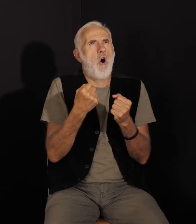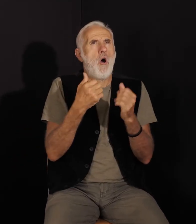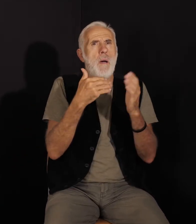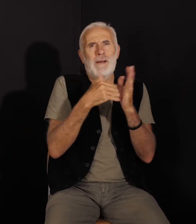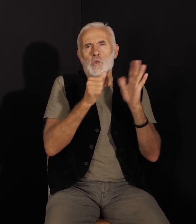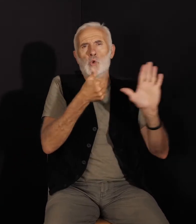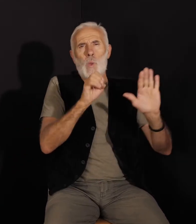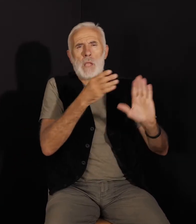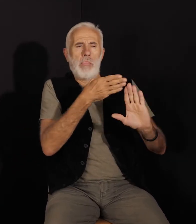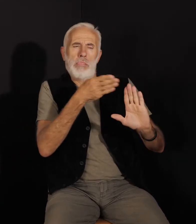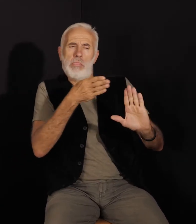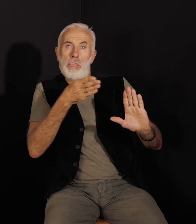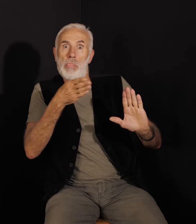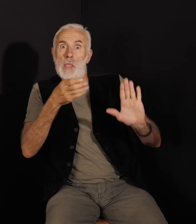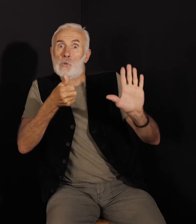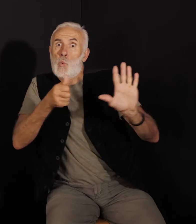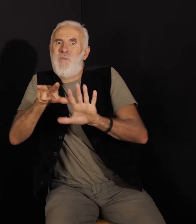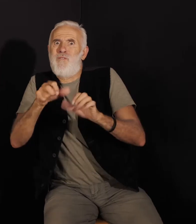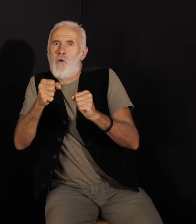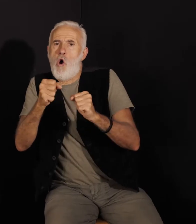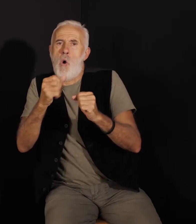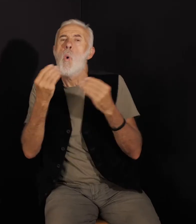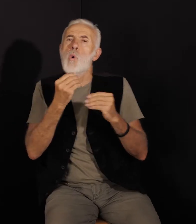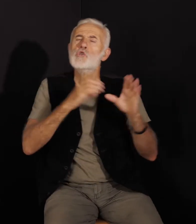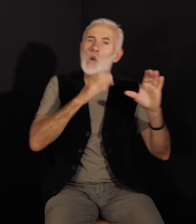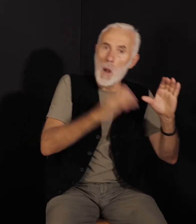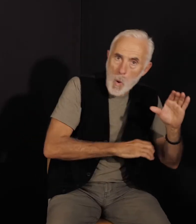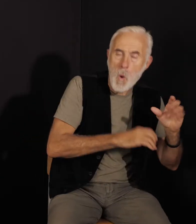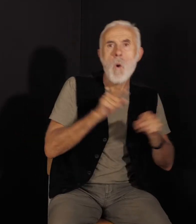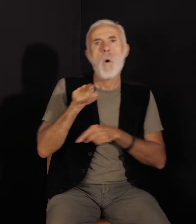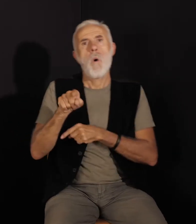68, aux États-Unis et notamment à New York et à Chicago.